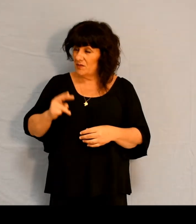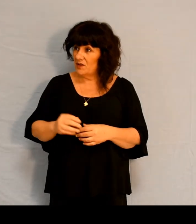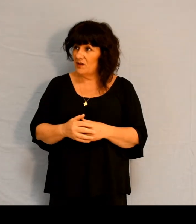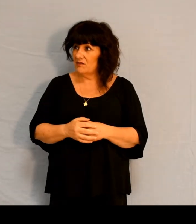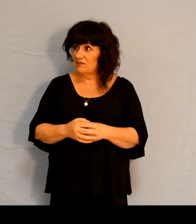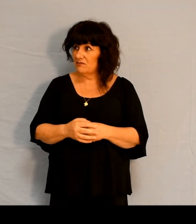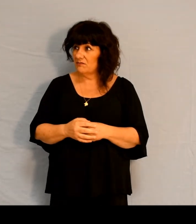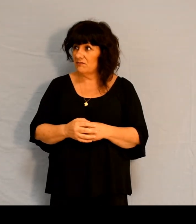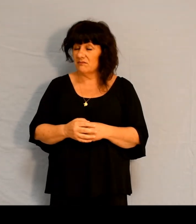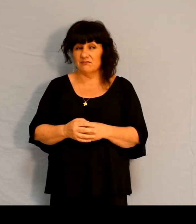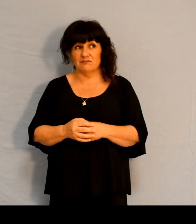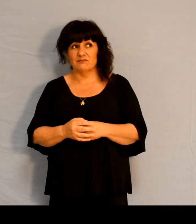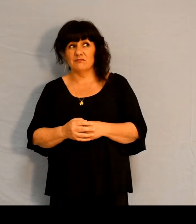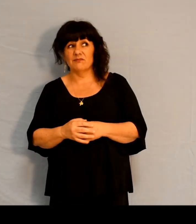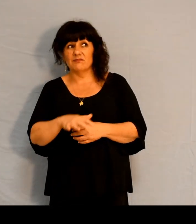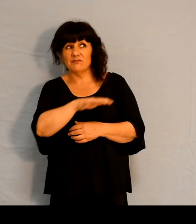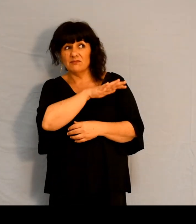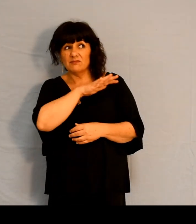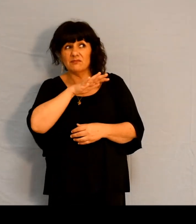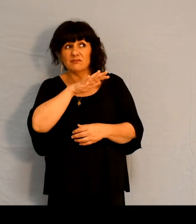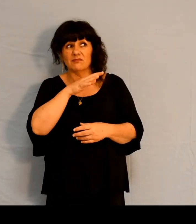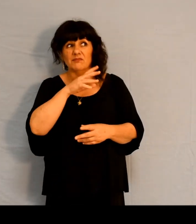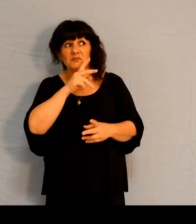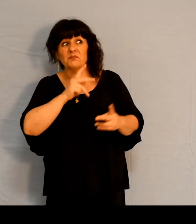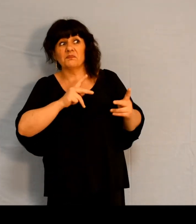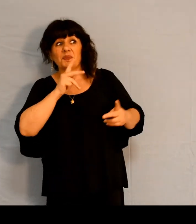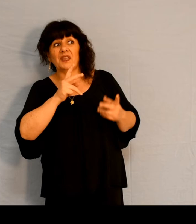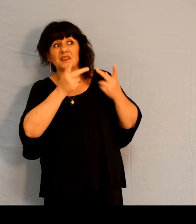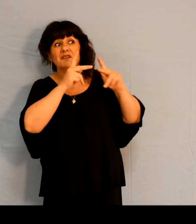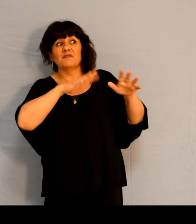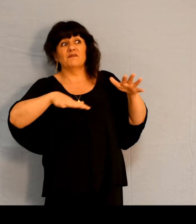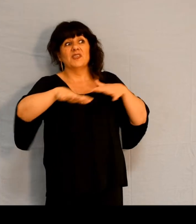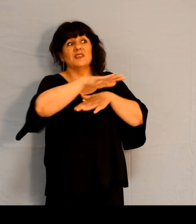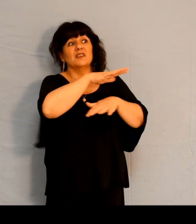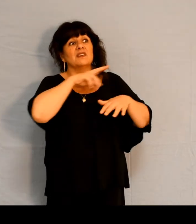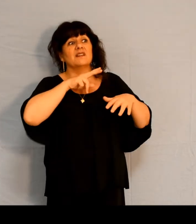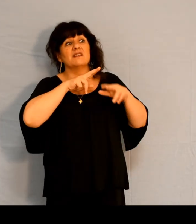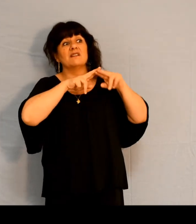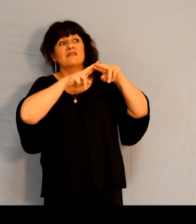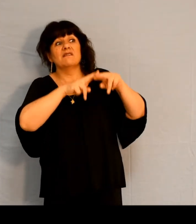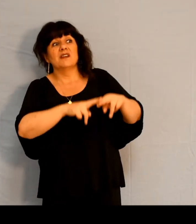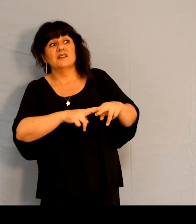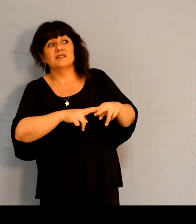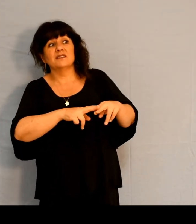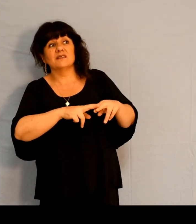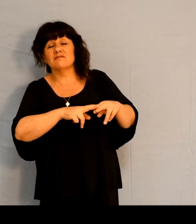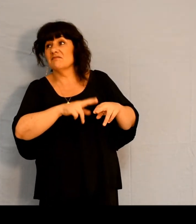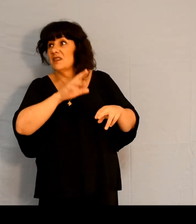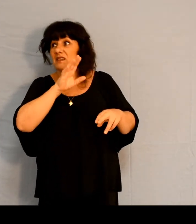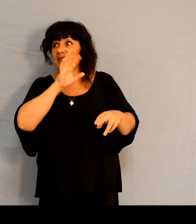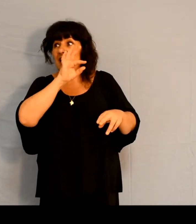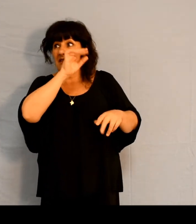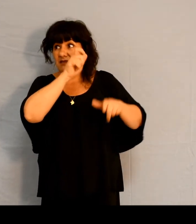Peut-être y a-t-il 50 justes dans la ville. Vas-tu vraiment les faire périr ?